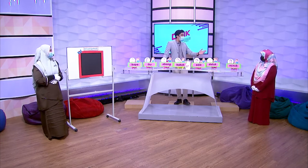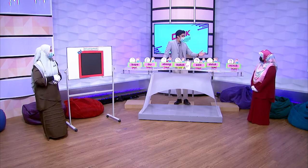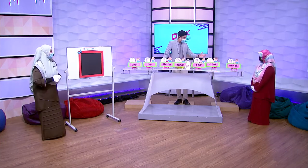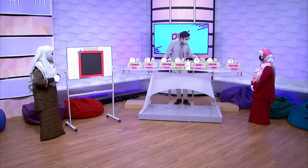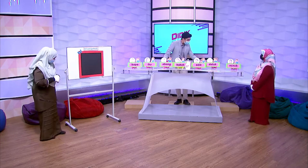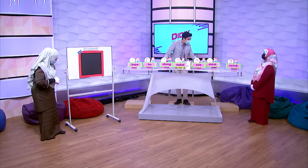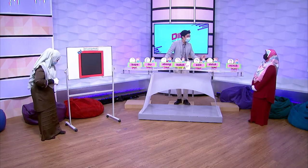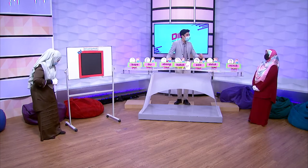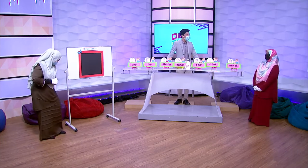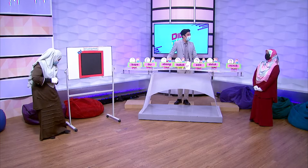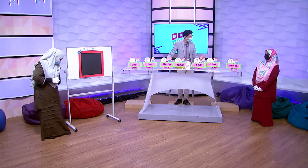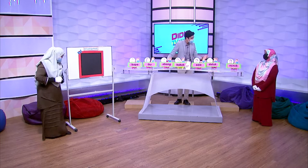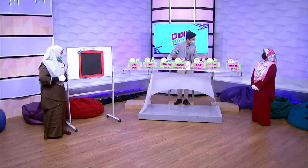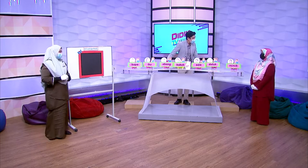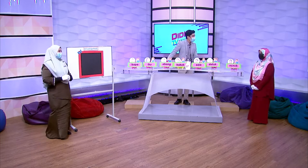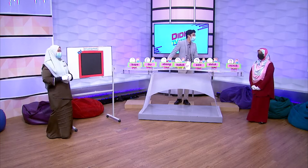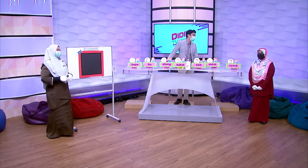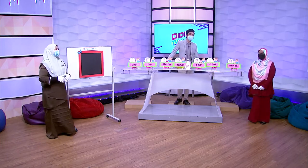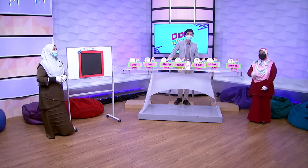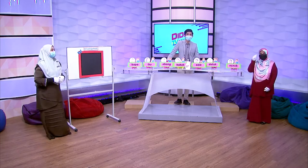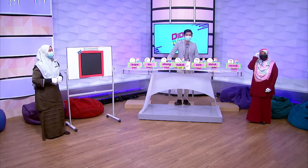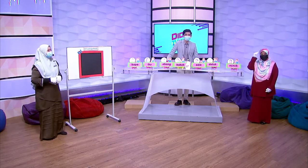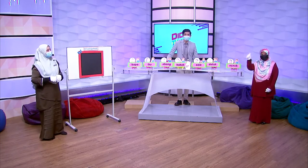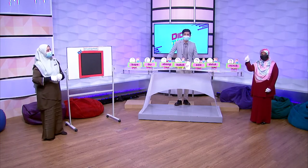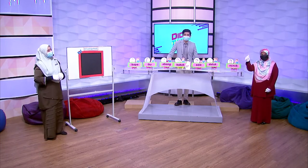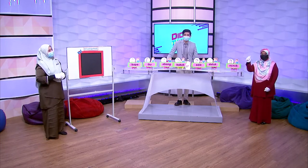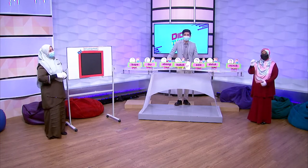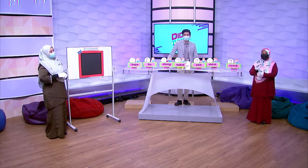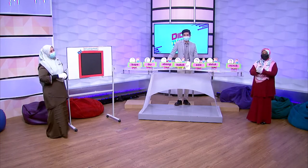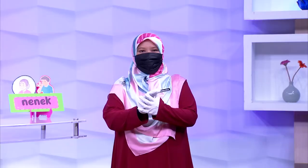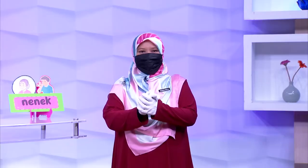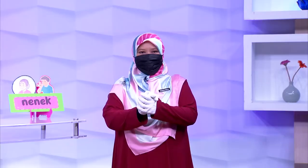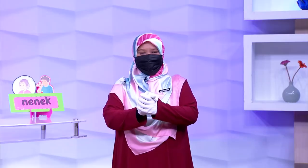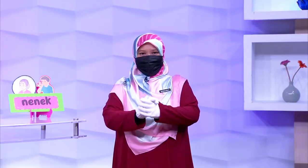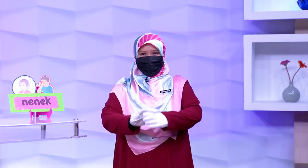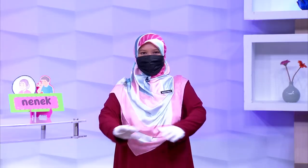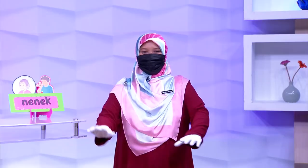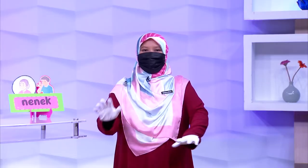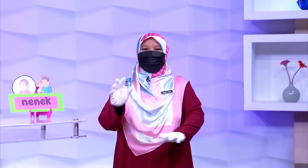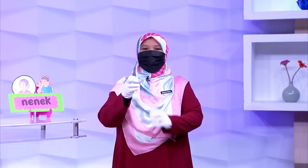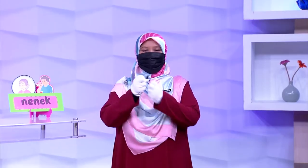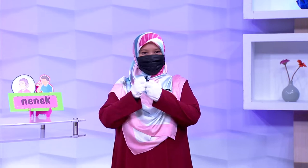sebelah kiri saya ini bisa alaikum selamat sejahtera